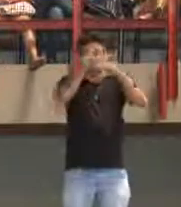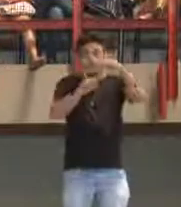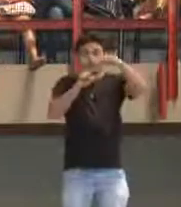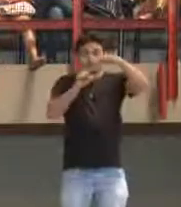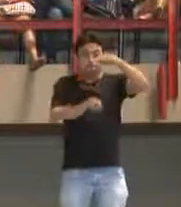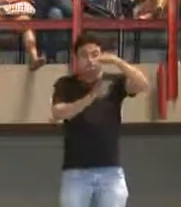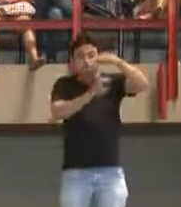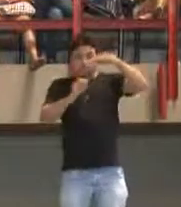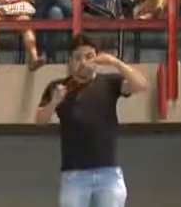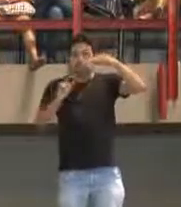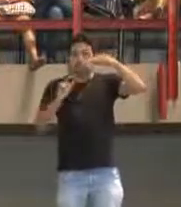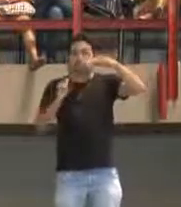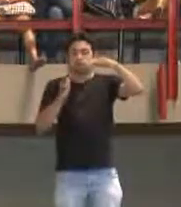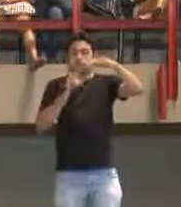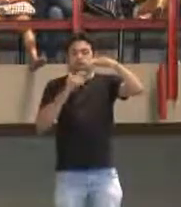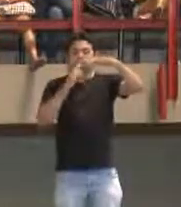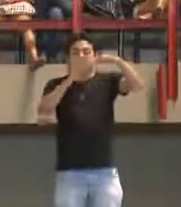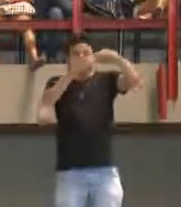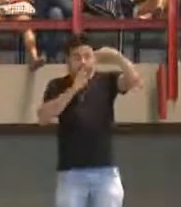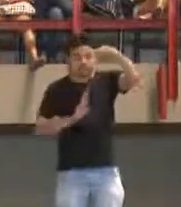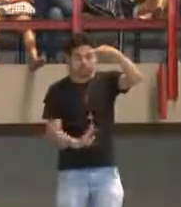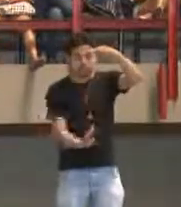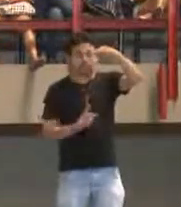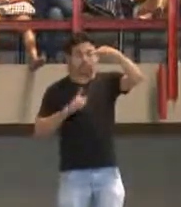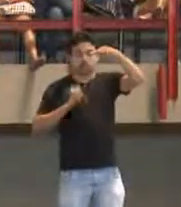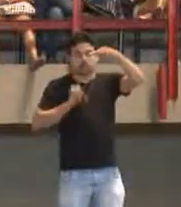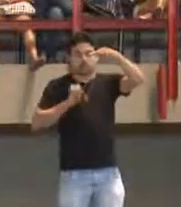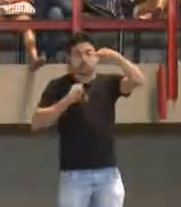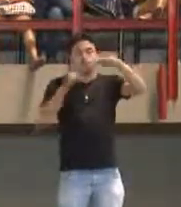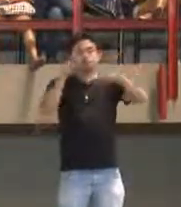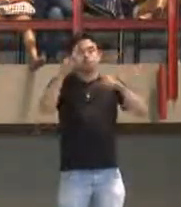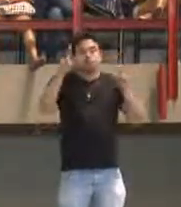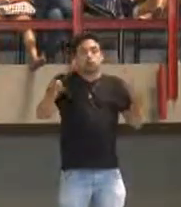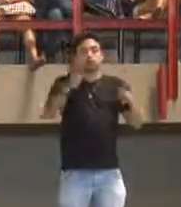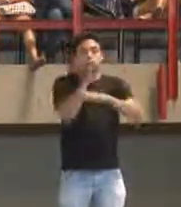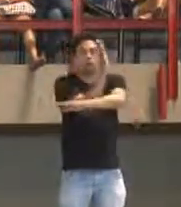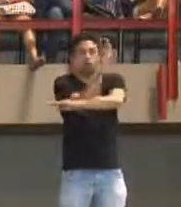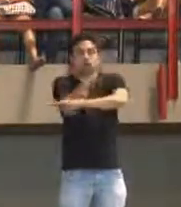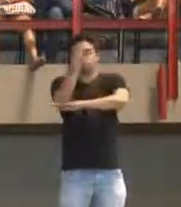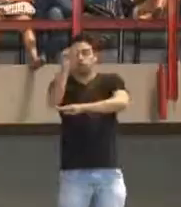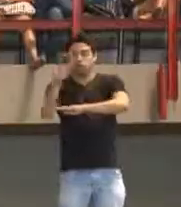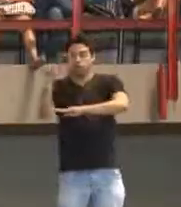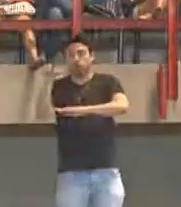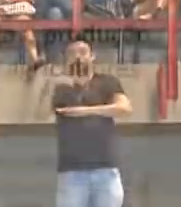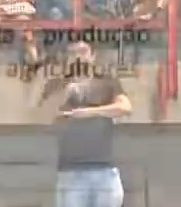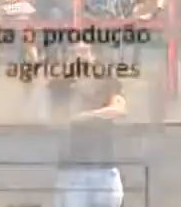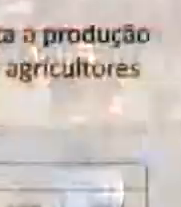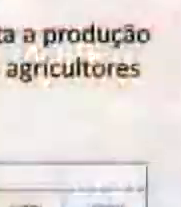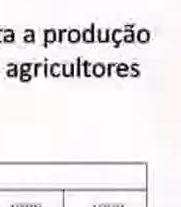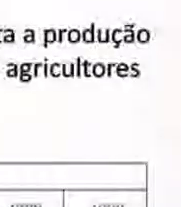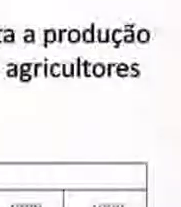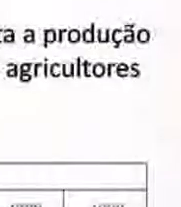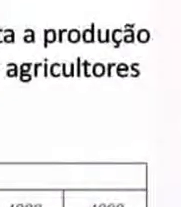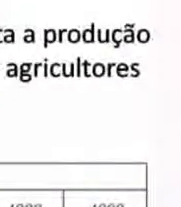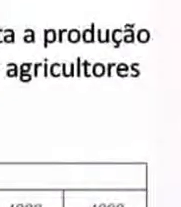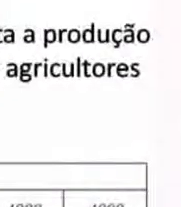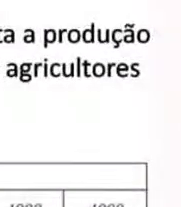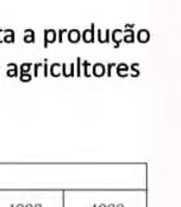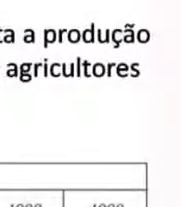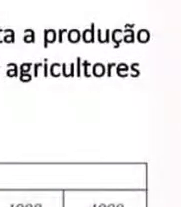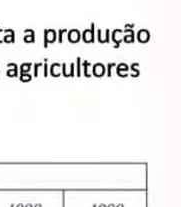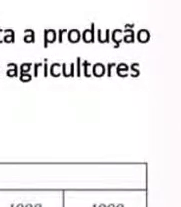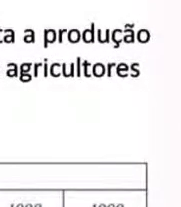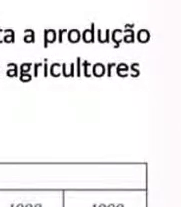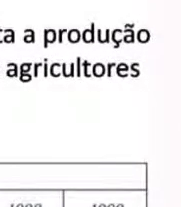por 1.500, eu vou obter aquele número que você tem lá no gráfico, que eu vou mostrar de novo, o 20. 30